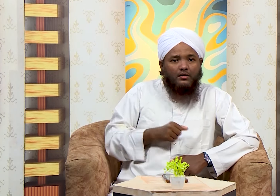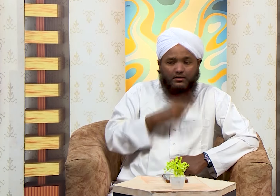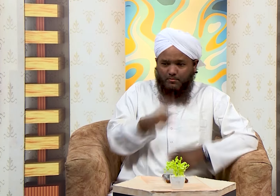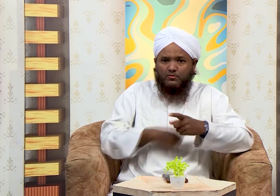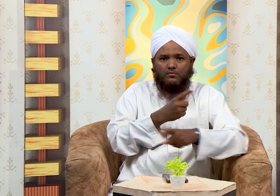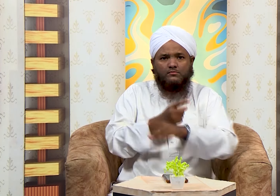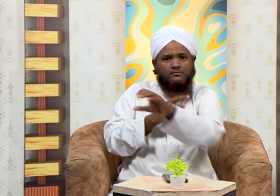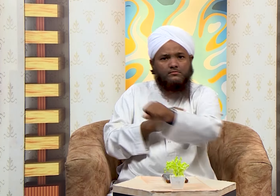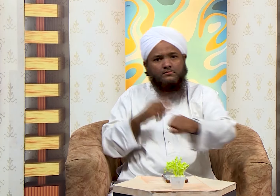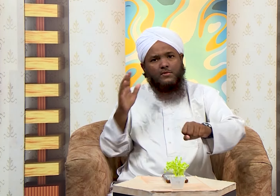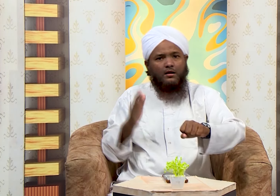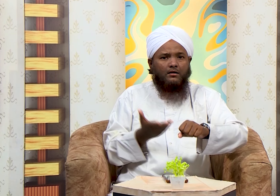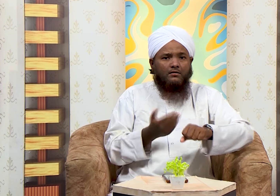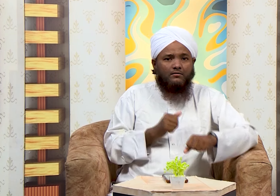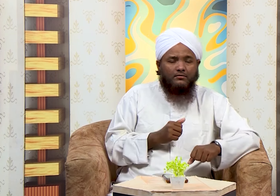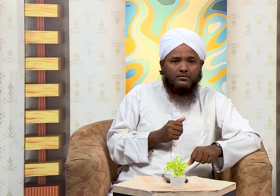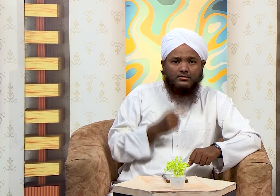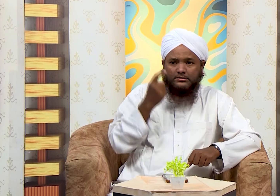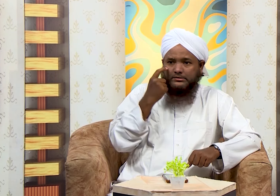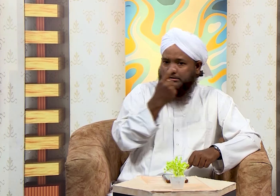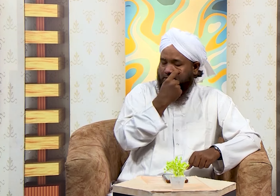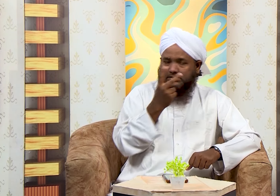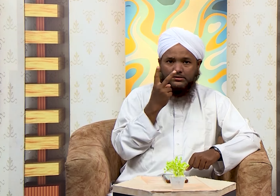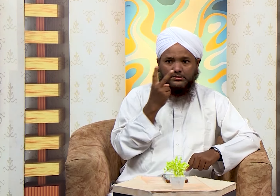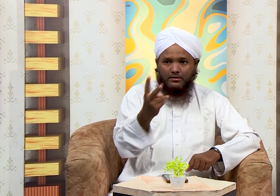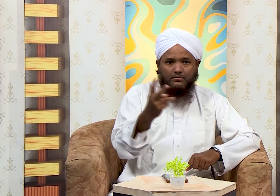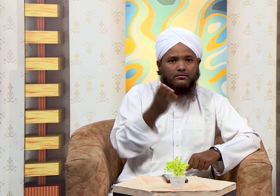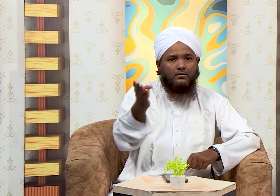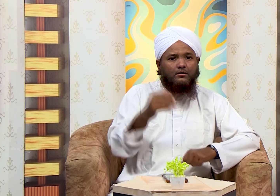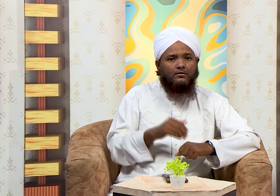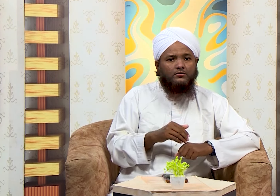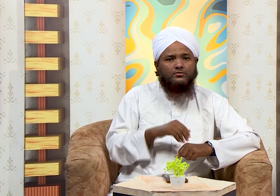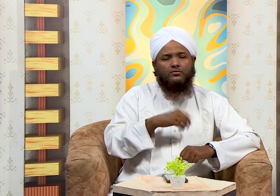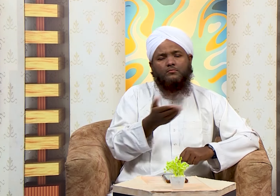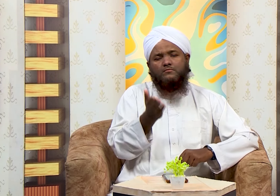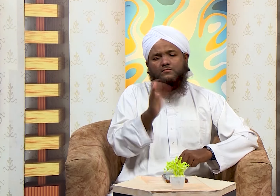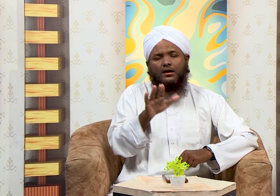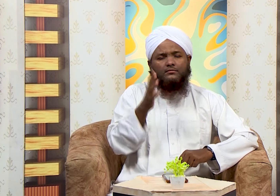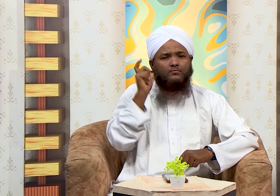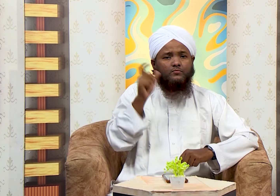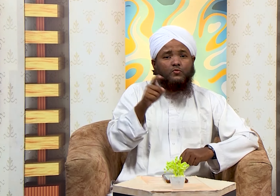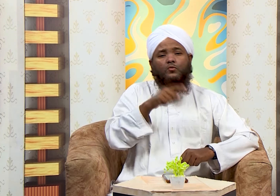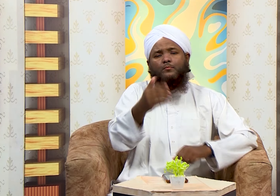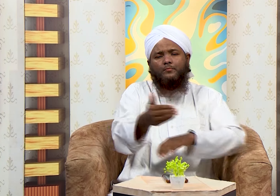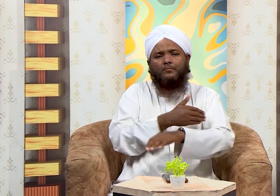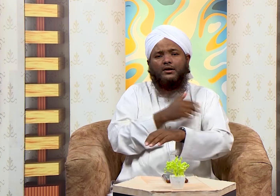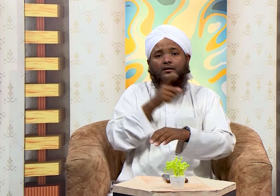آپ نے جو ہے اس کو غزبناک نگاہوں سے دیکھا سہد بن سانہ کو جو بان میں مسلمان ہوئے غزبناک نگاہوں سے دیکھا